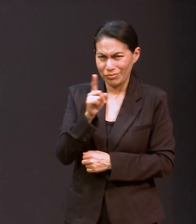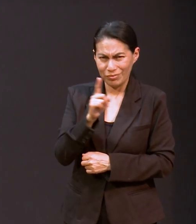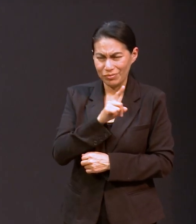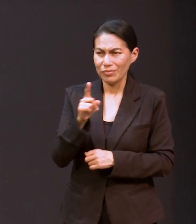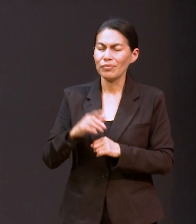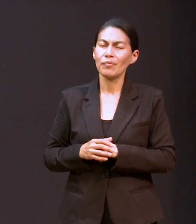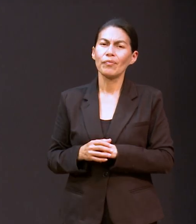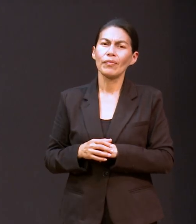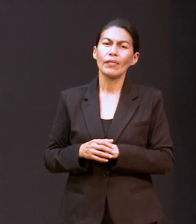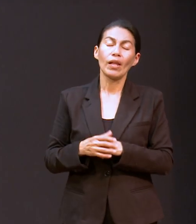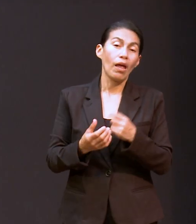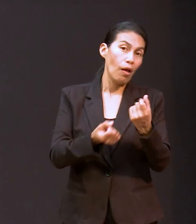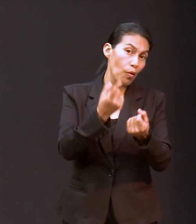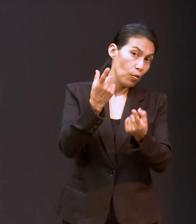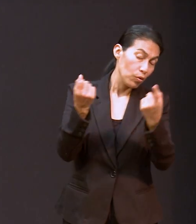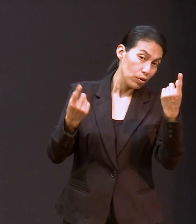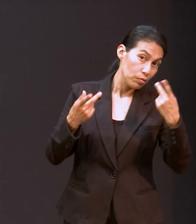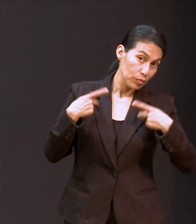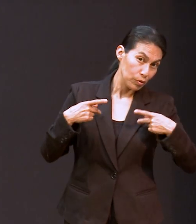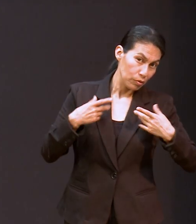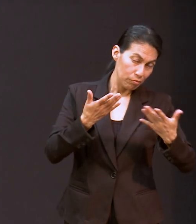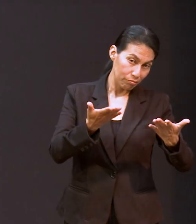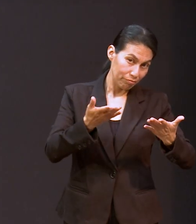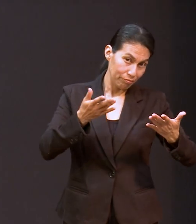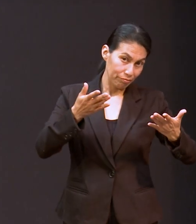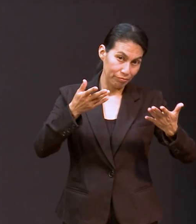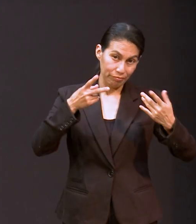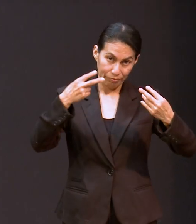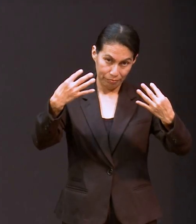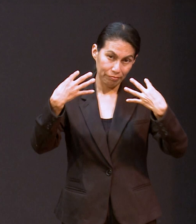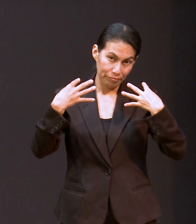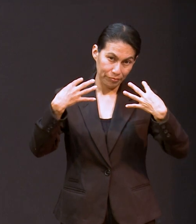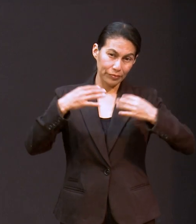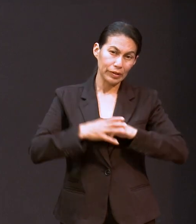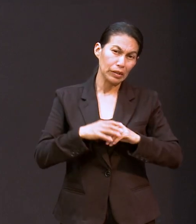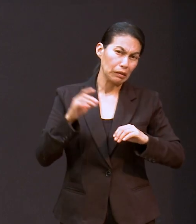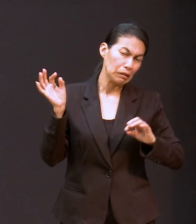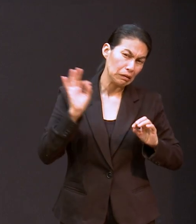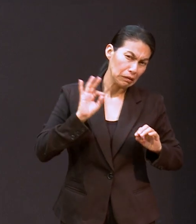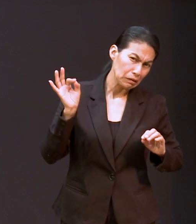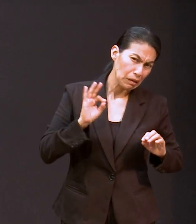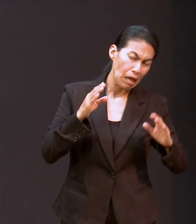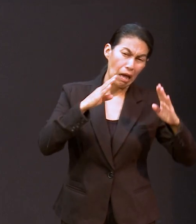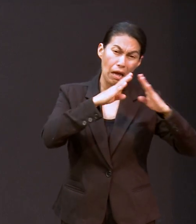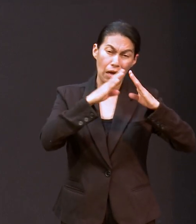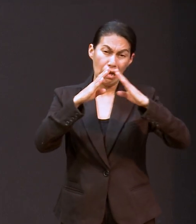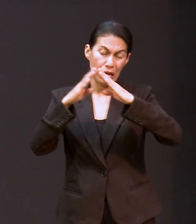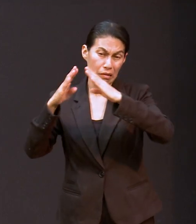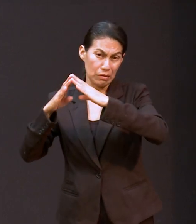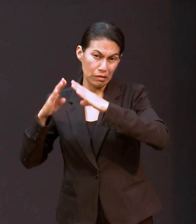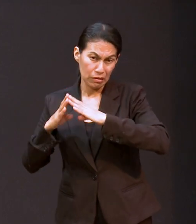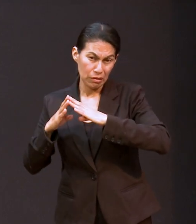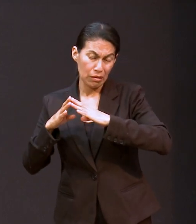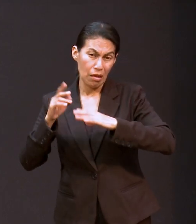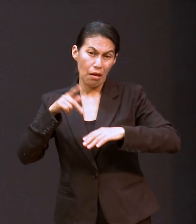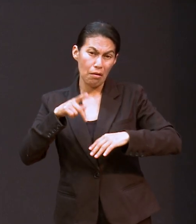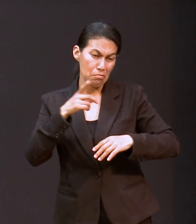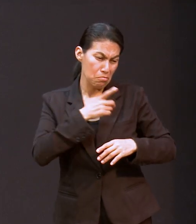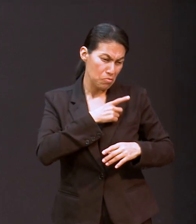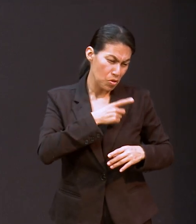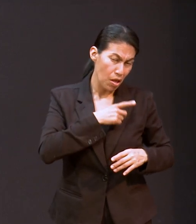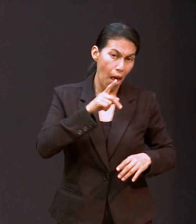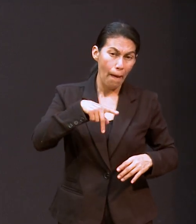mucho del de nuestros de nuestras personas que no estén escuchando en estos momentos ellos tal vez que estén en una casa y no hay nadie